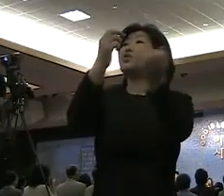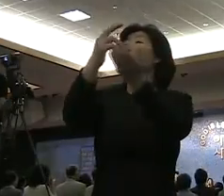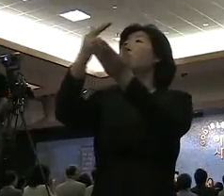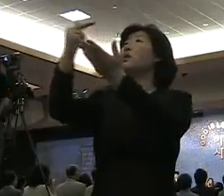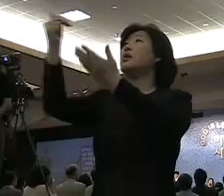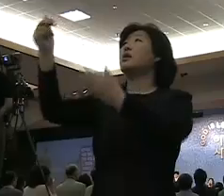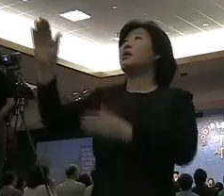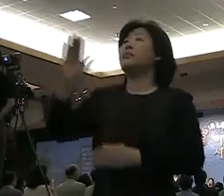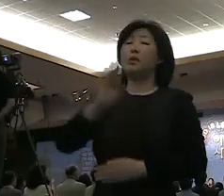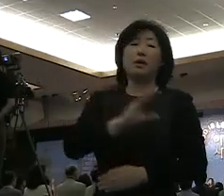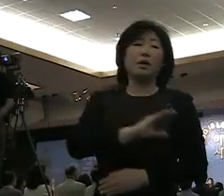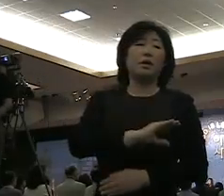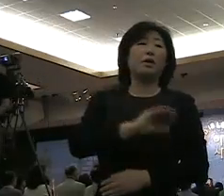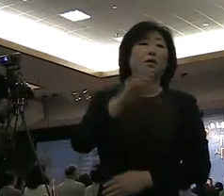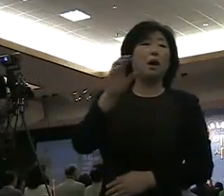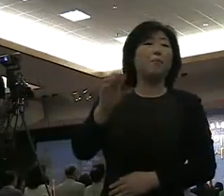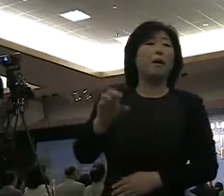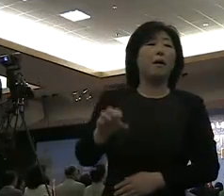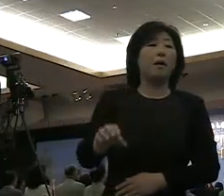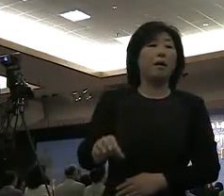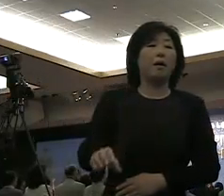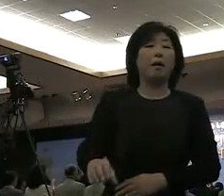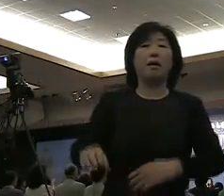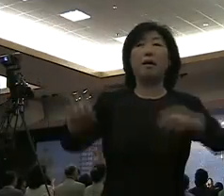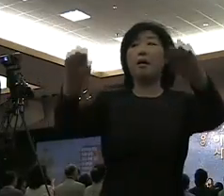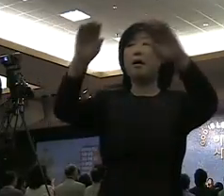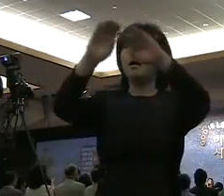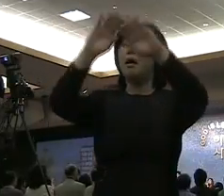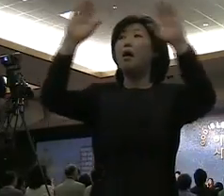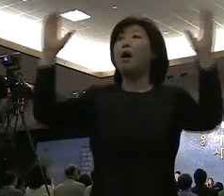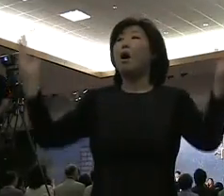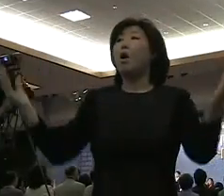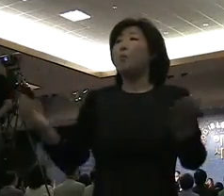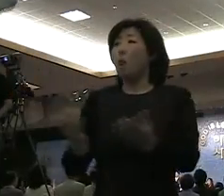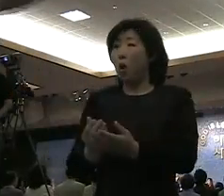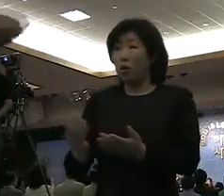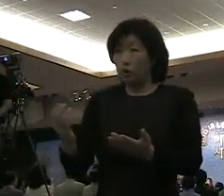지존하신 주님 이름 앞에